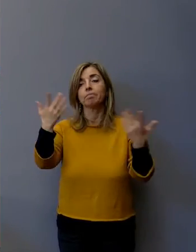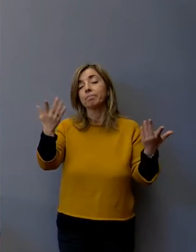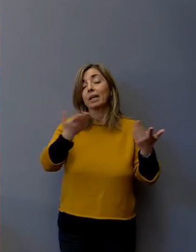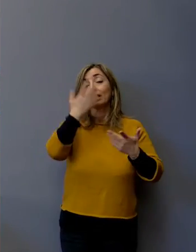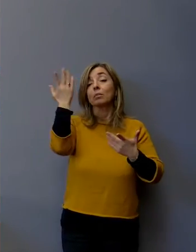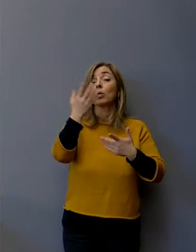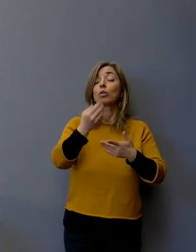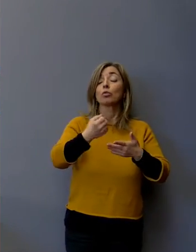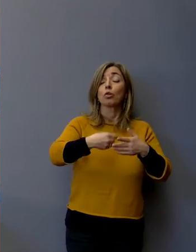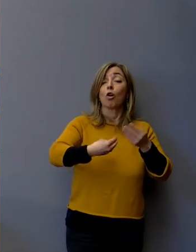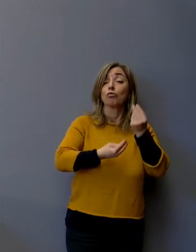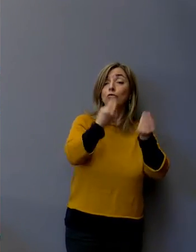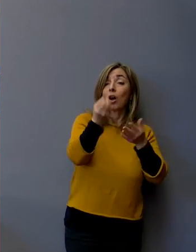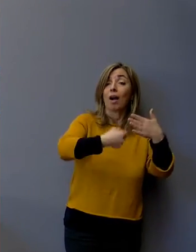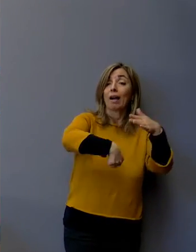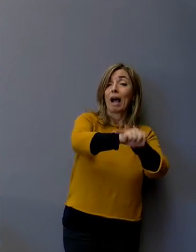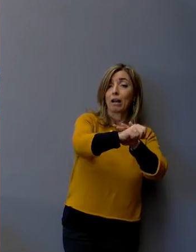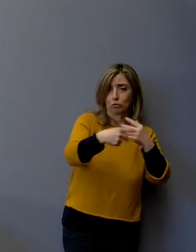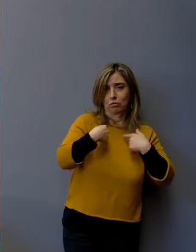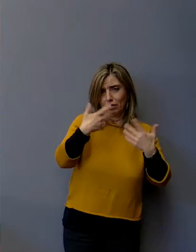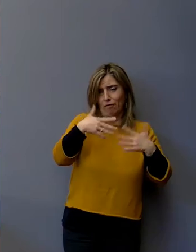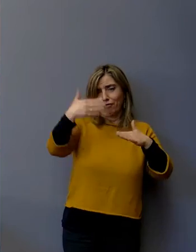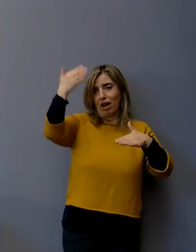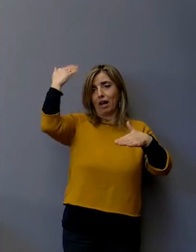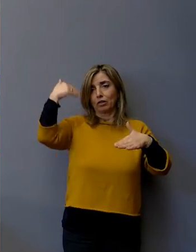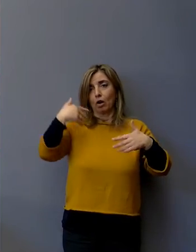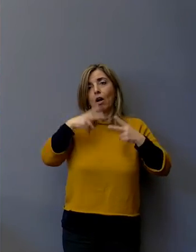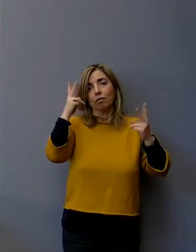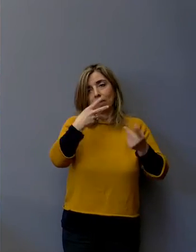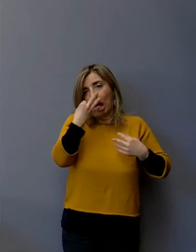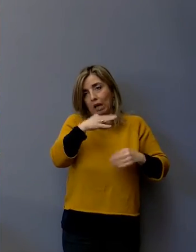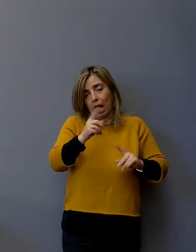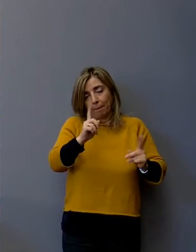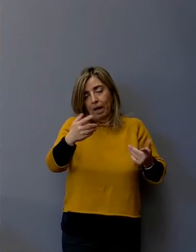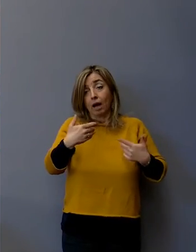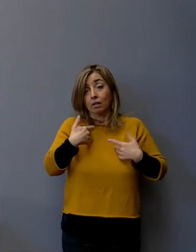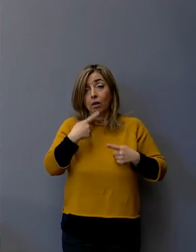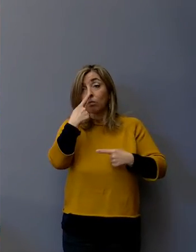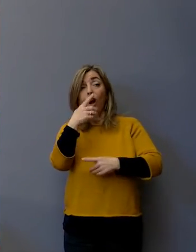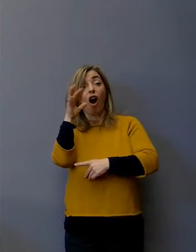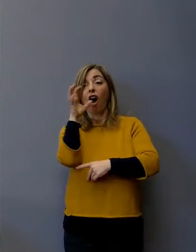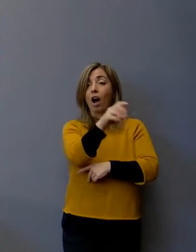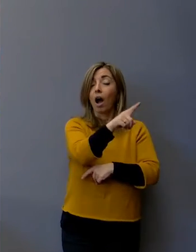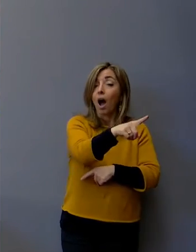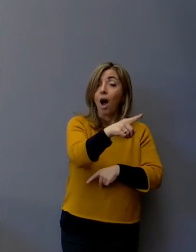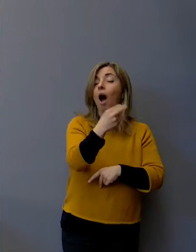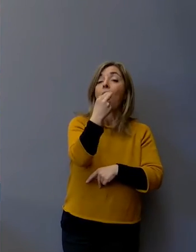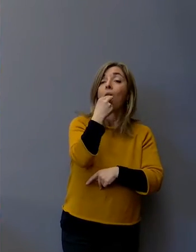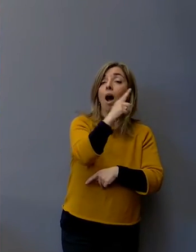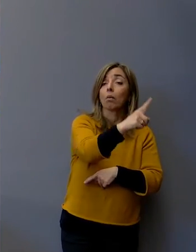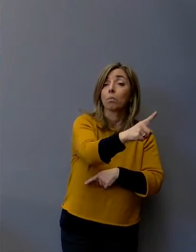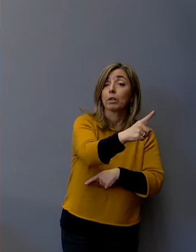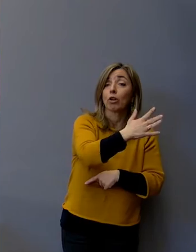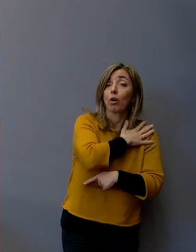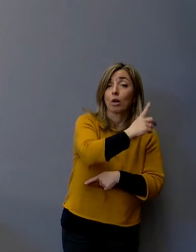ma la potevo credere con l'arbitro e perdevo tutte le partite probabilmente c'era qualcuno che era più bravo di fermo e le regole non